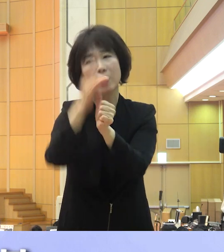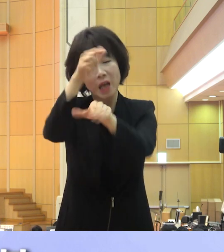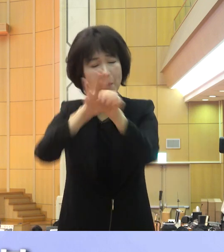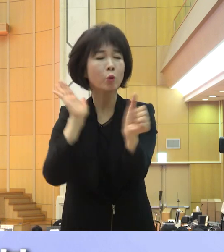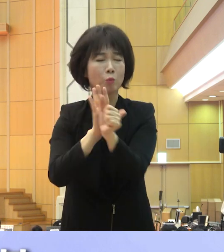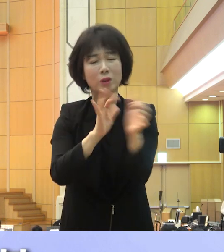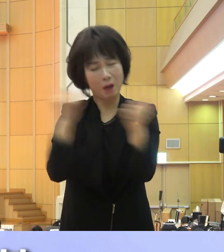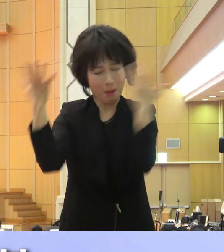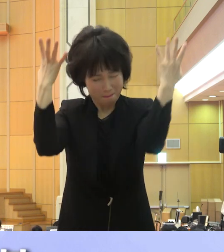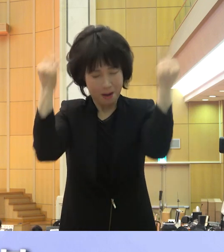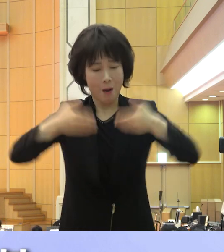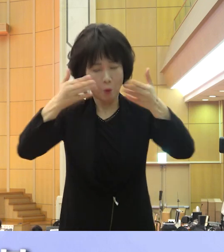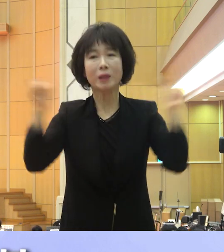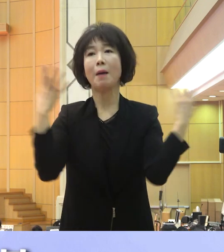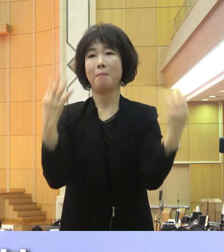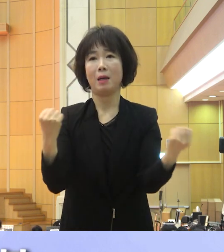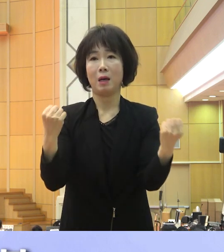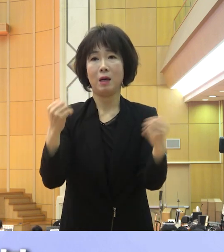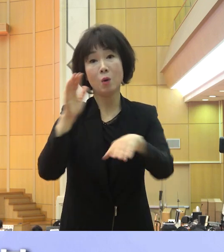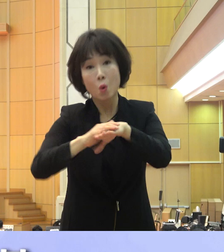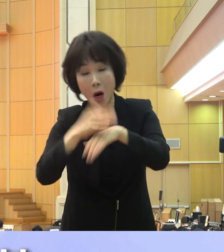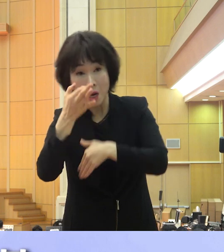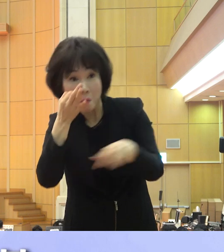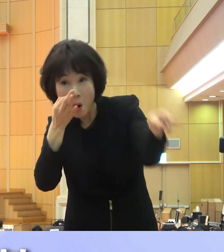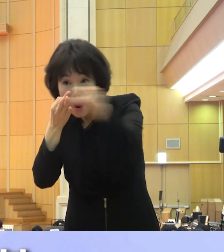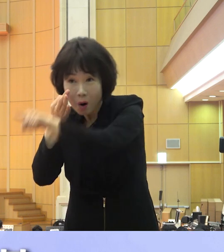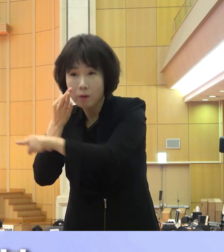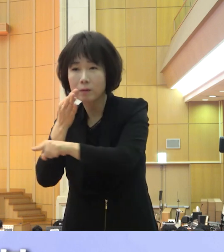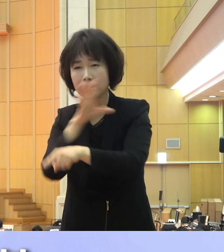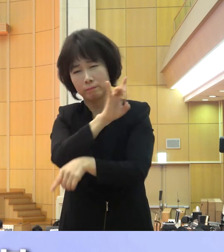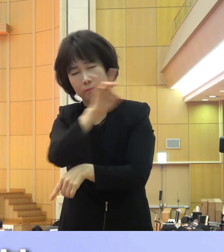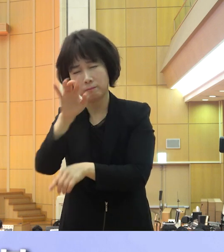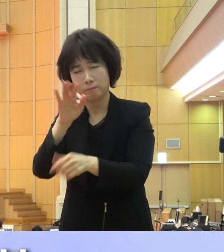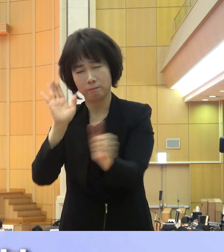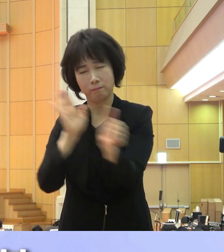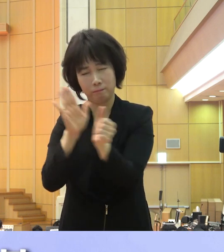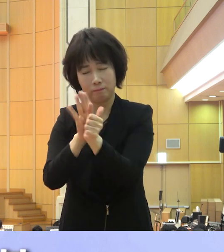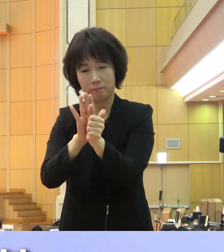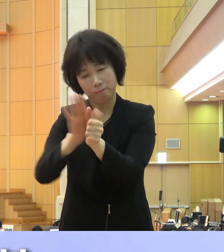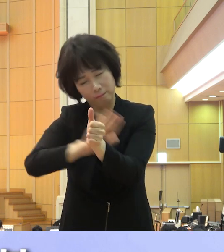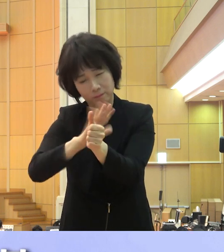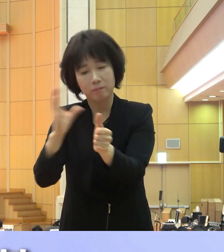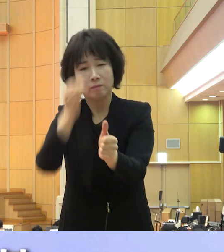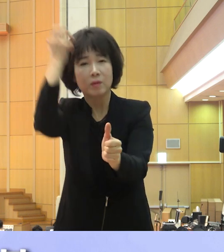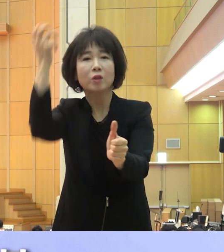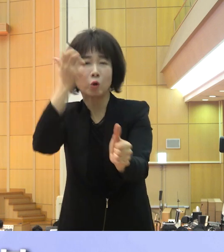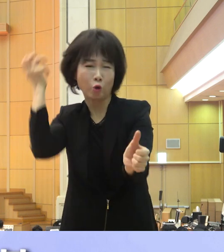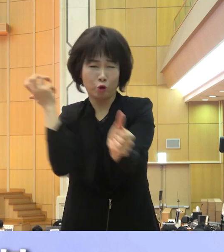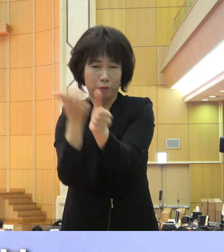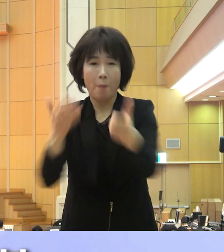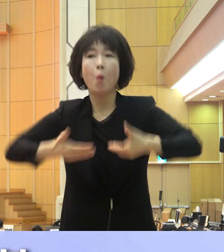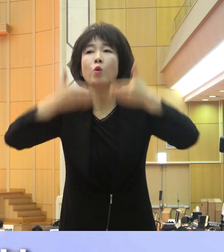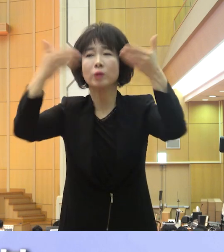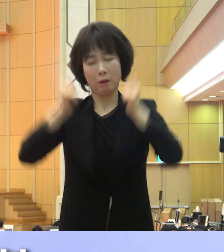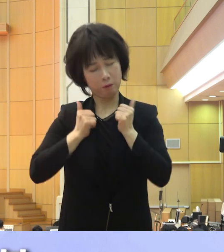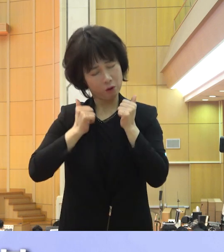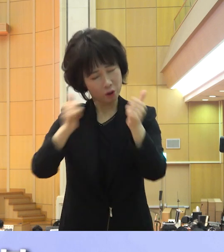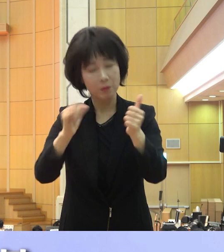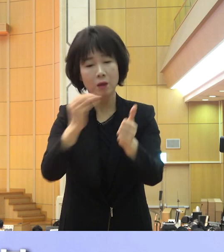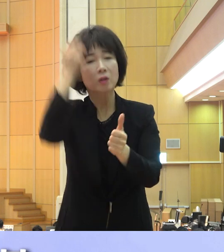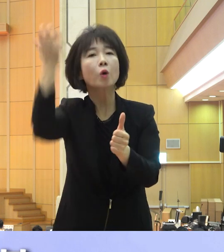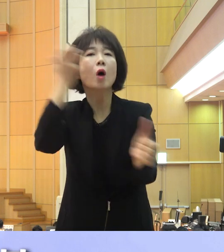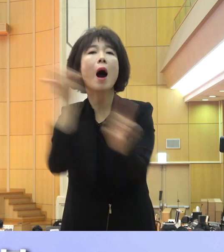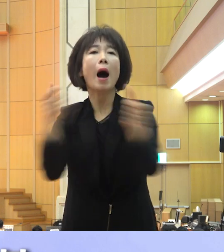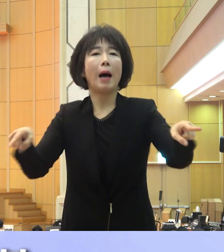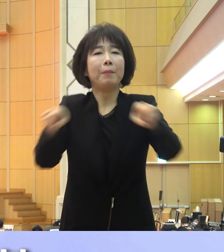예배를 돕는 손길들이 있습니다. 그 손길에 주님께서 일일이 간섭하시고 성령으로 봉사하며 성령으로